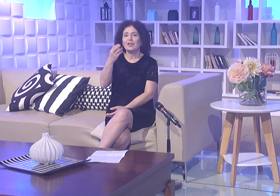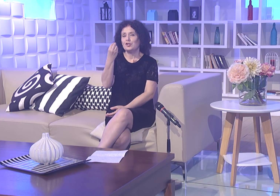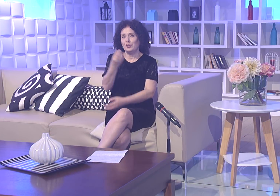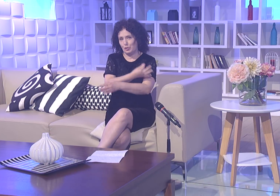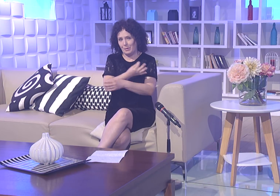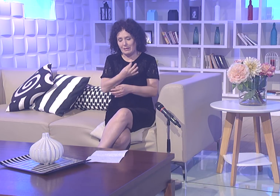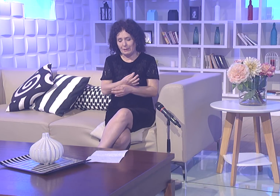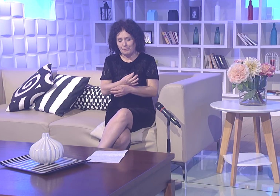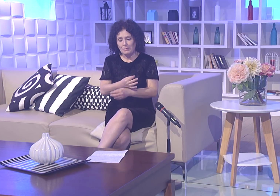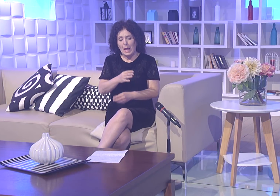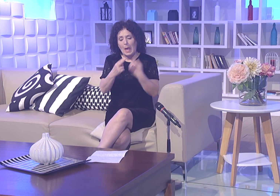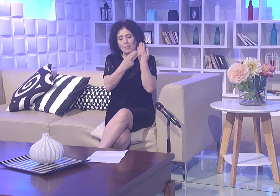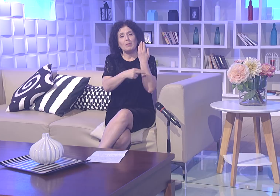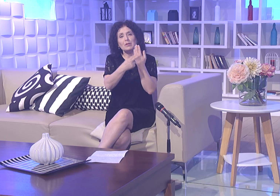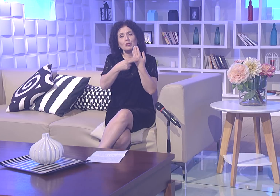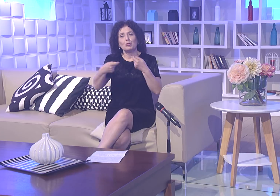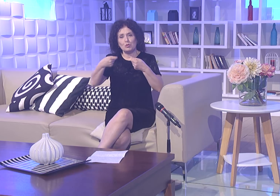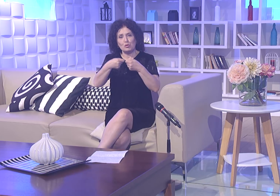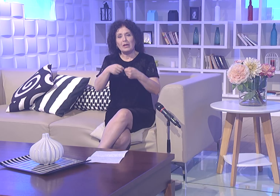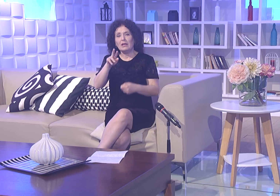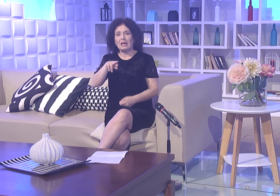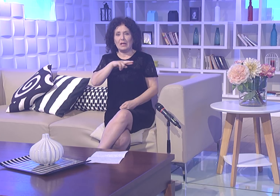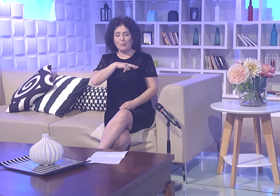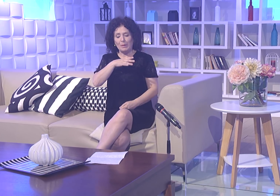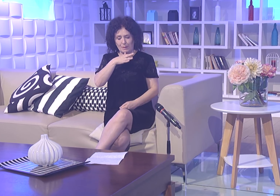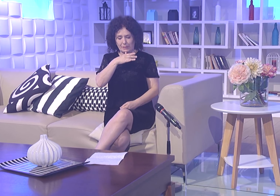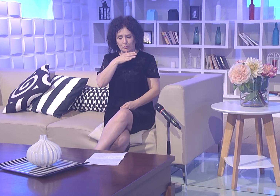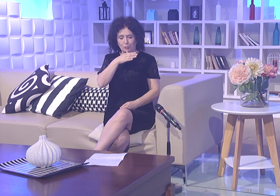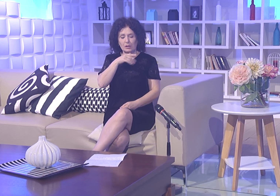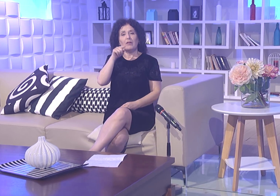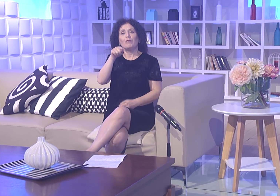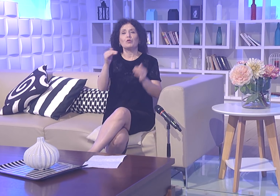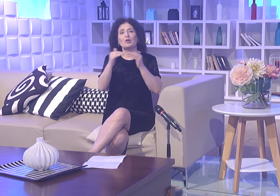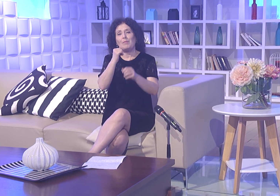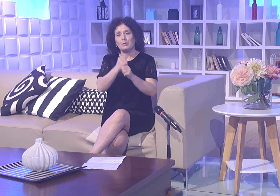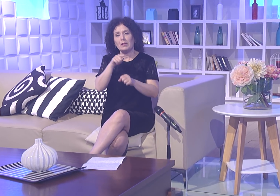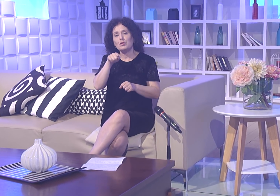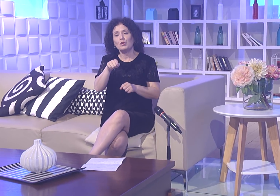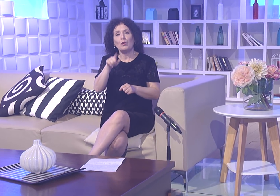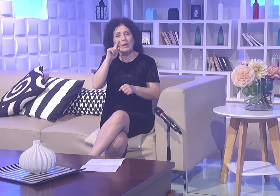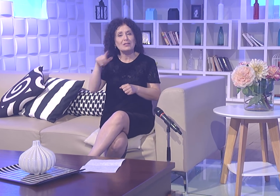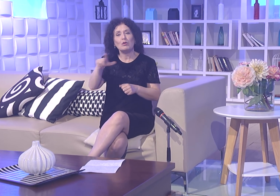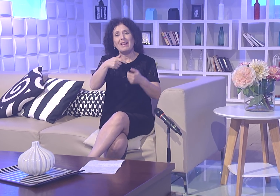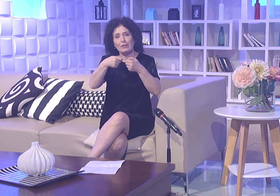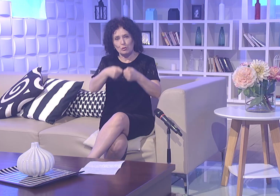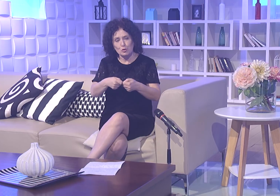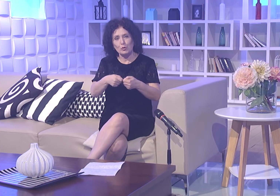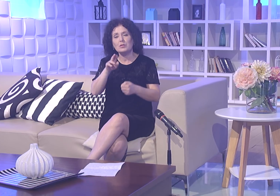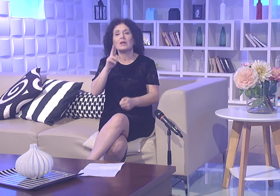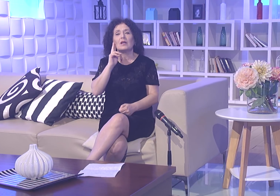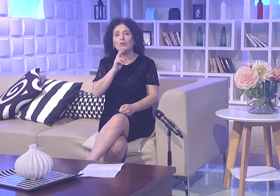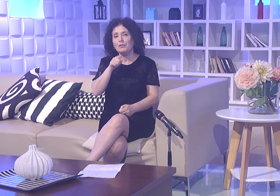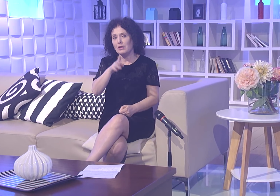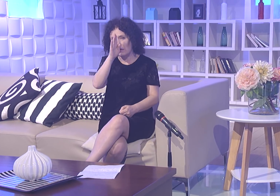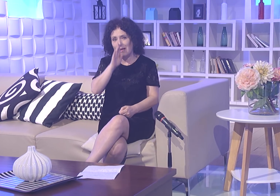Почитувани гледачи, добар ден. Библиското здружение на Република Македонија во соработка со Националниот